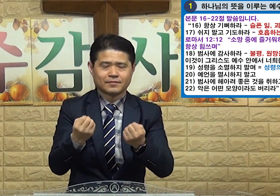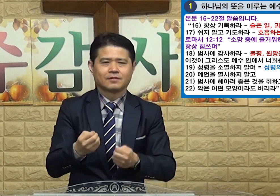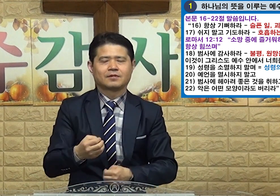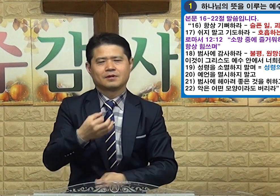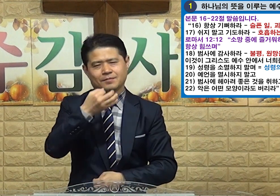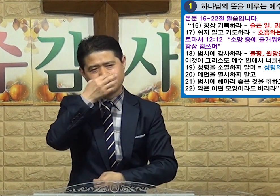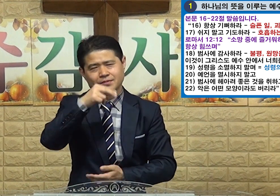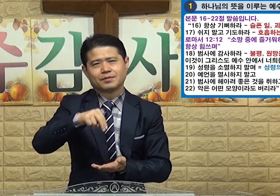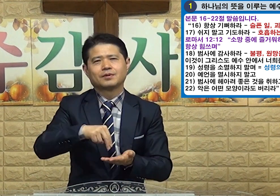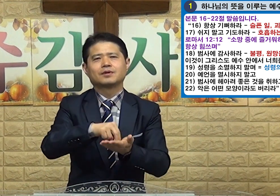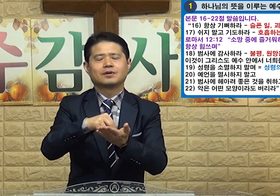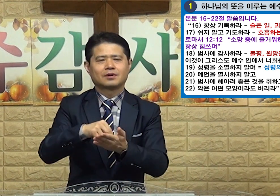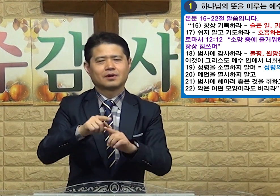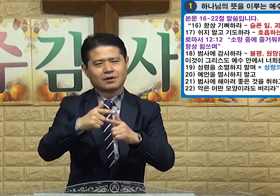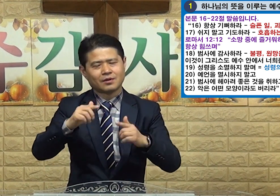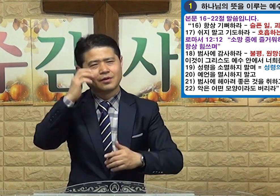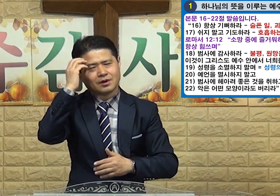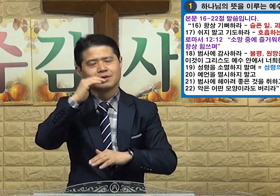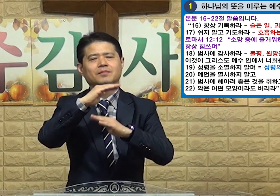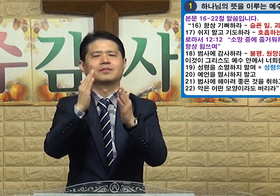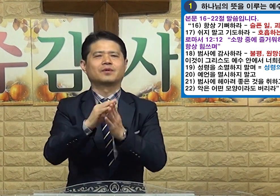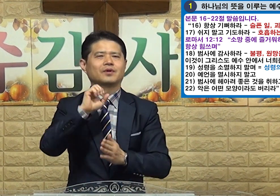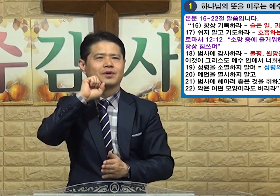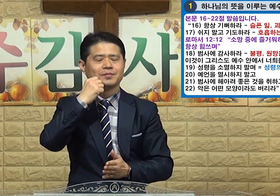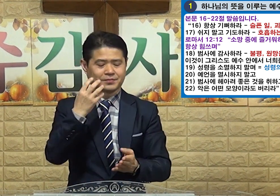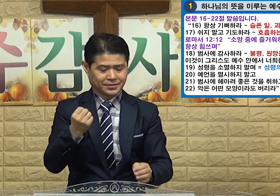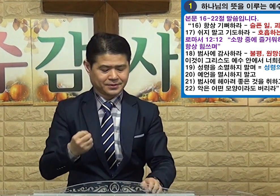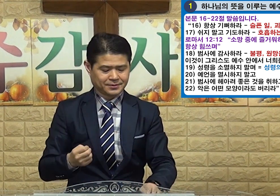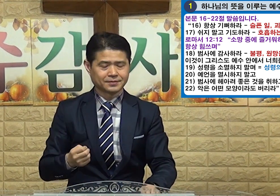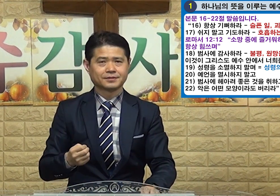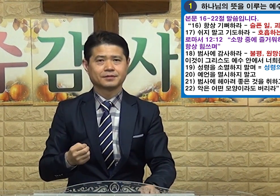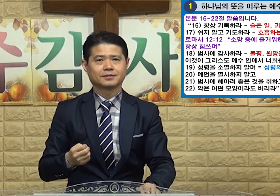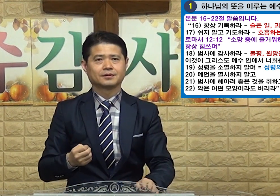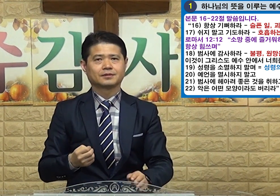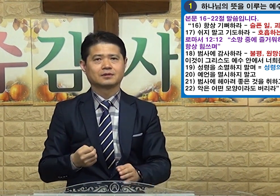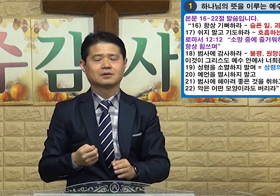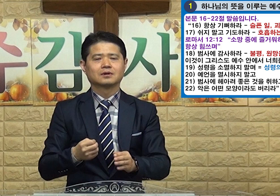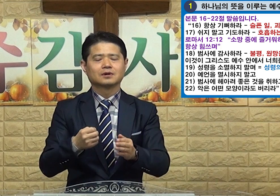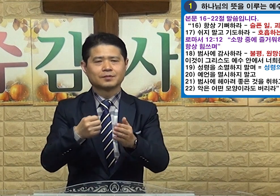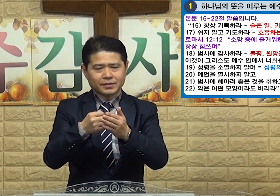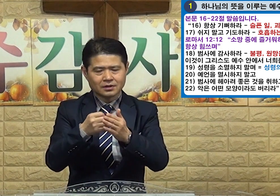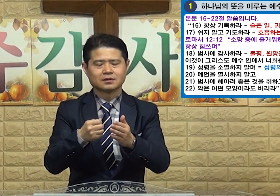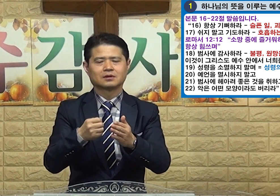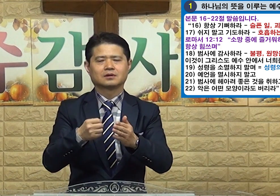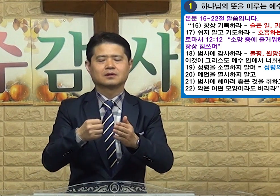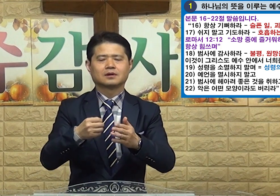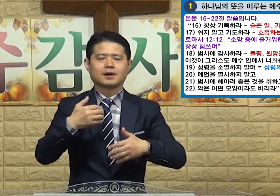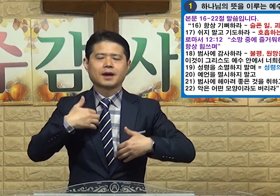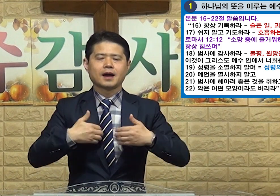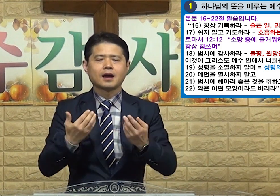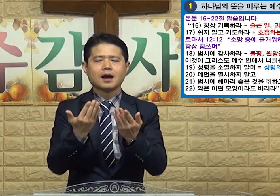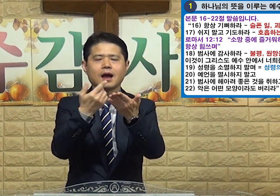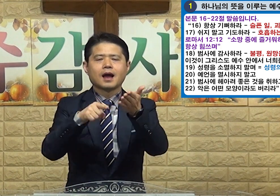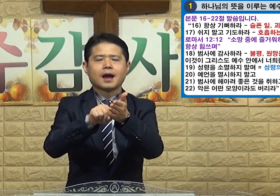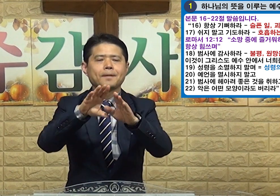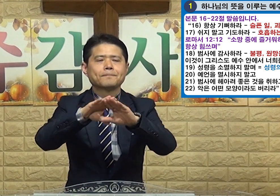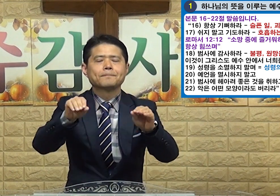염려가 많은 것입니다. 정말 힘들고 곤란한 상황이 있다는